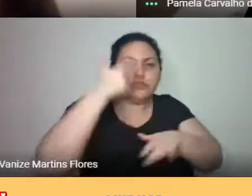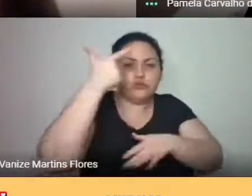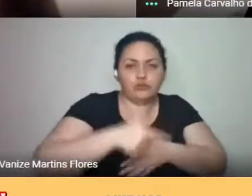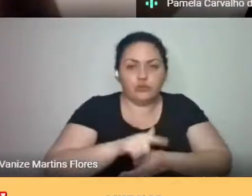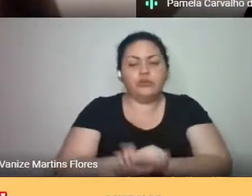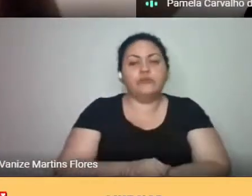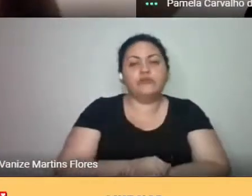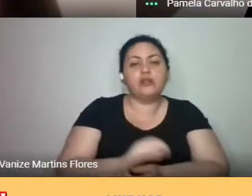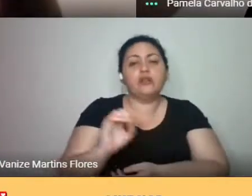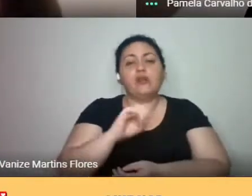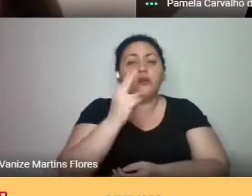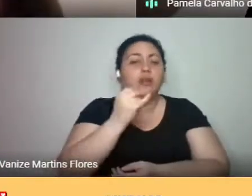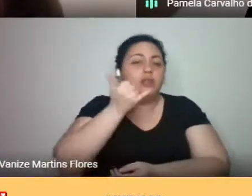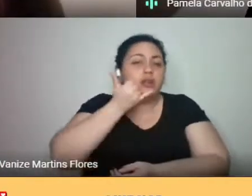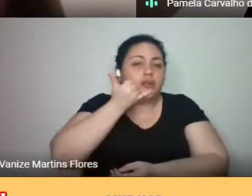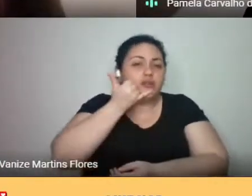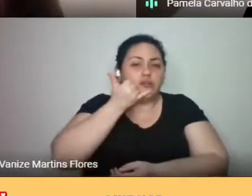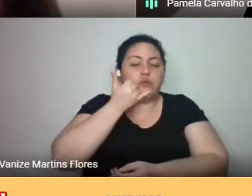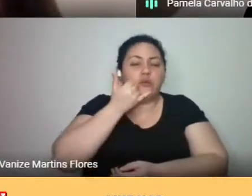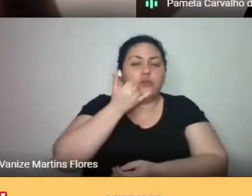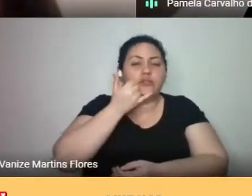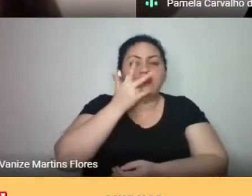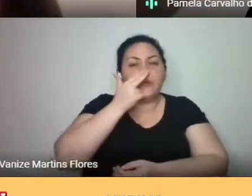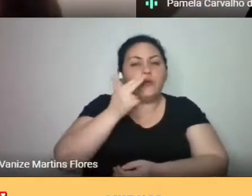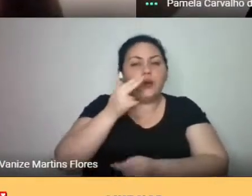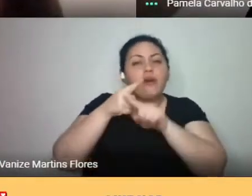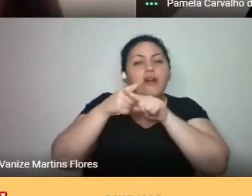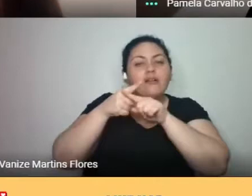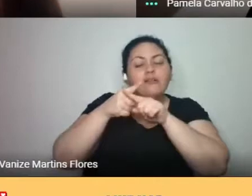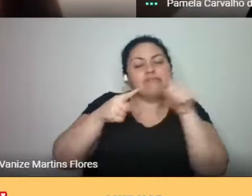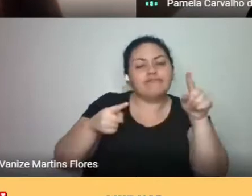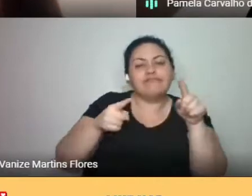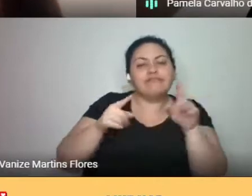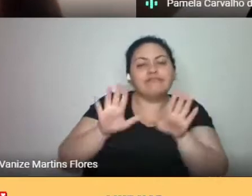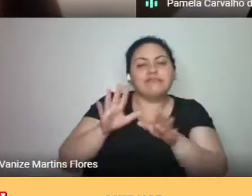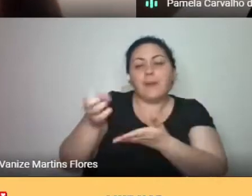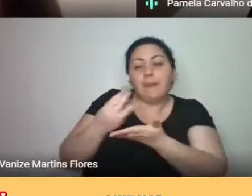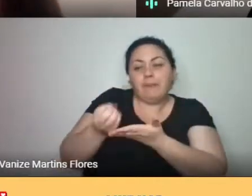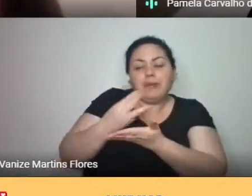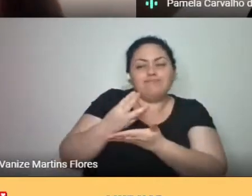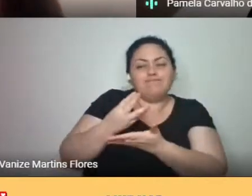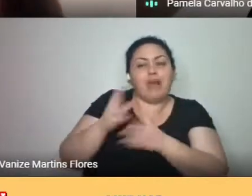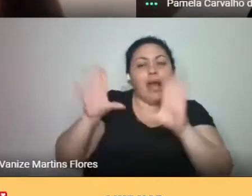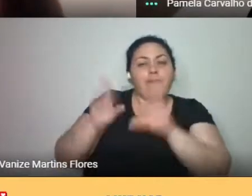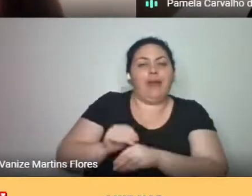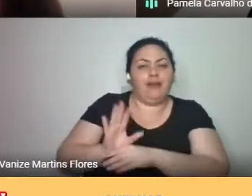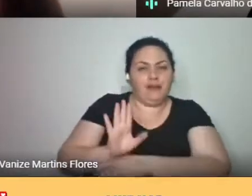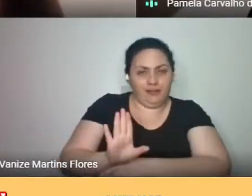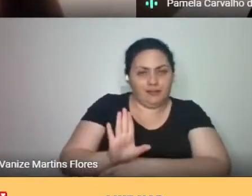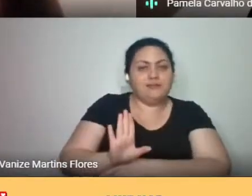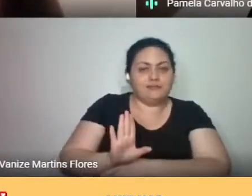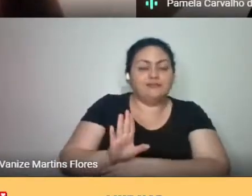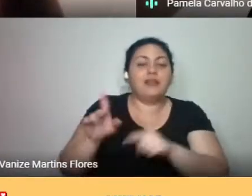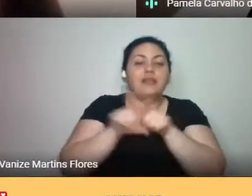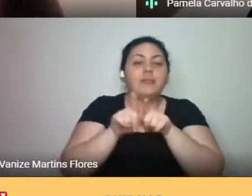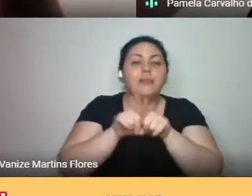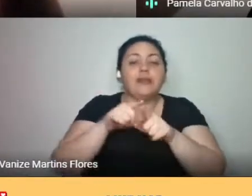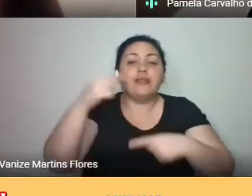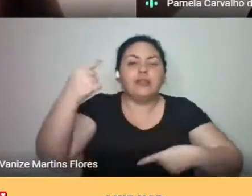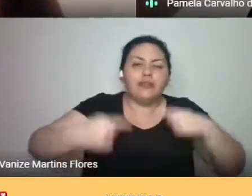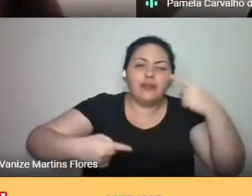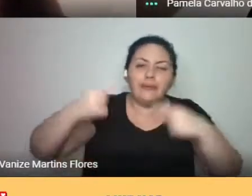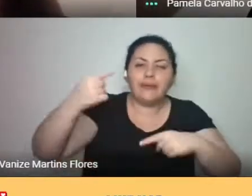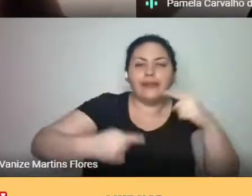notificação do celular, e discutir um pouco, né, debater isso, porque hoje parece que também a gente